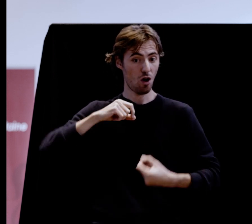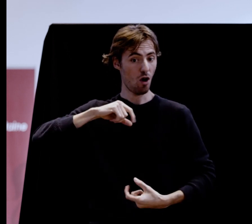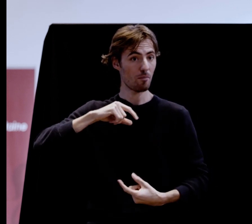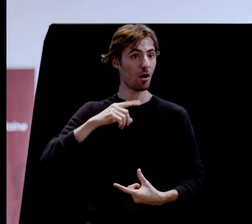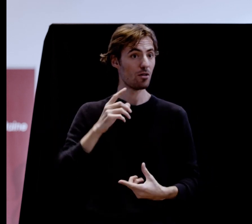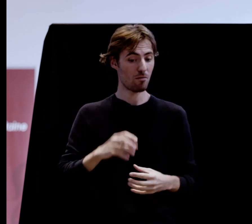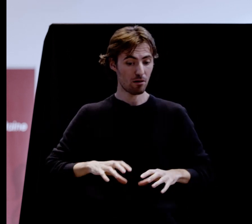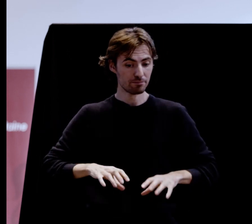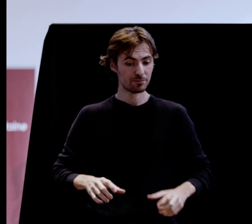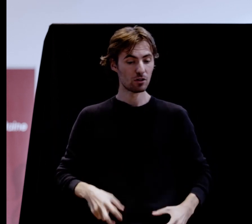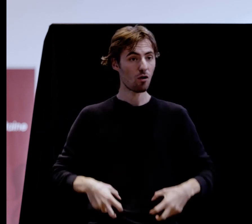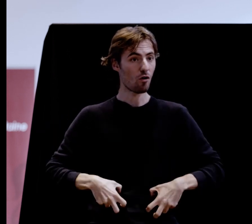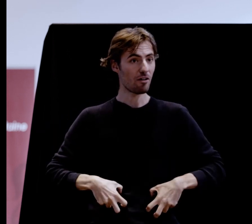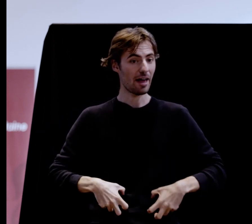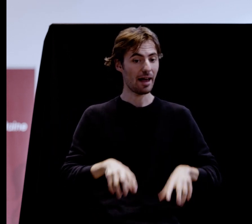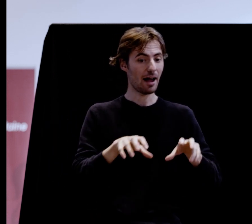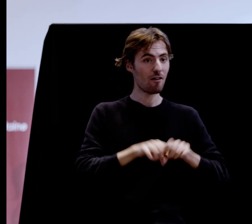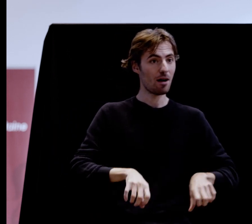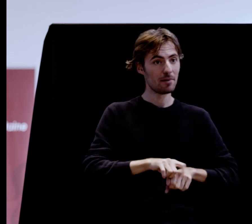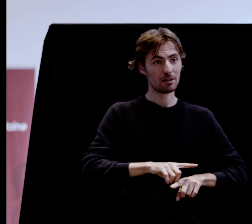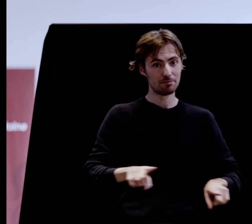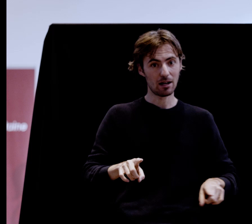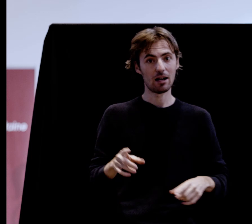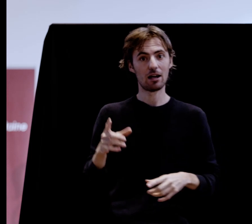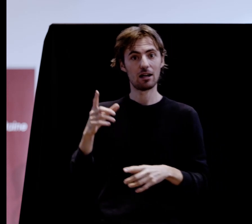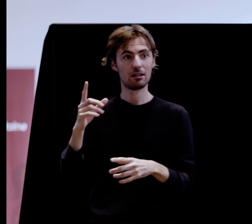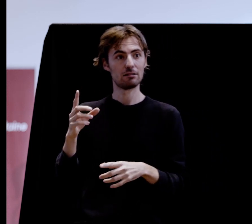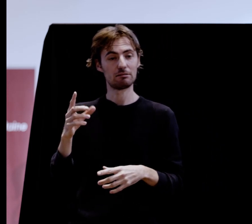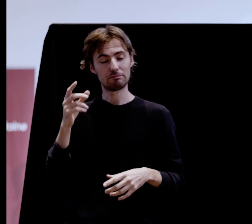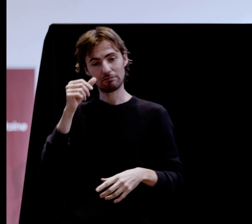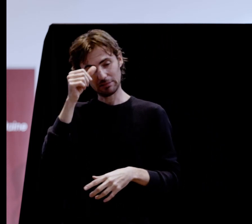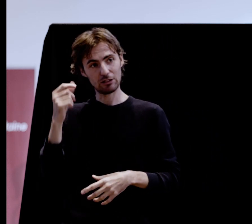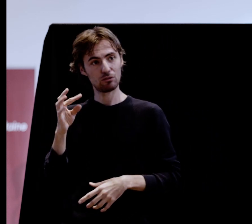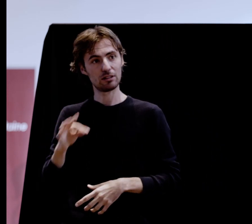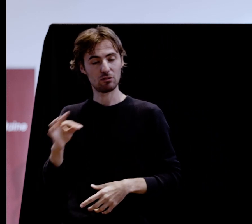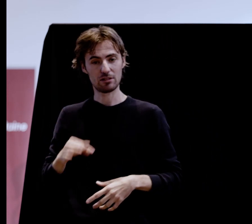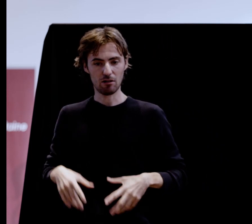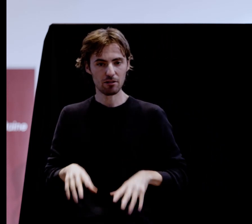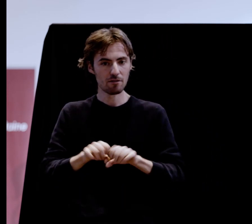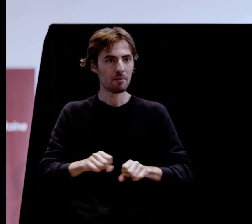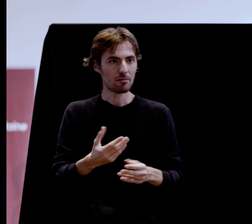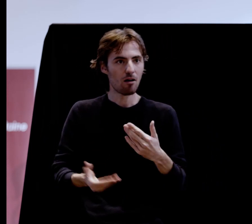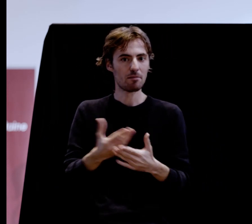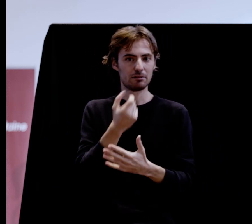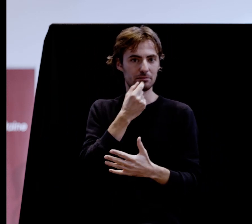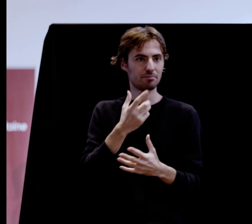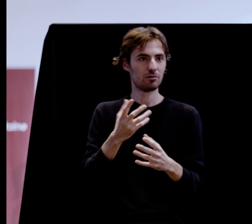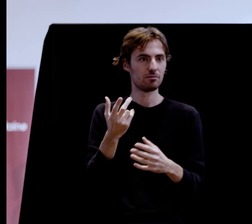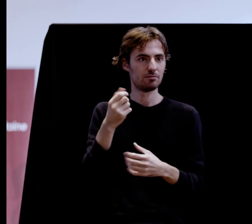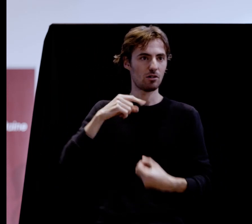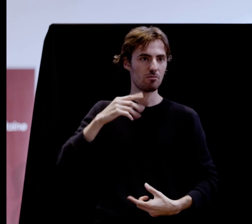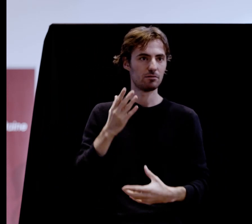les ovaires. Donc, chez les filles, des œstrogènes, chez les garçons, de la testostérone. Qui est-ce qui prescrit ces